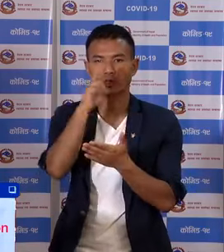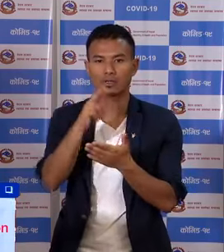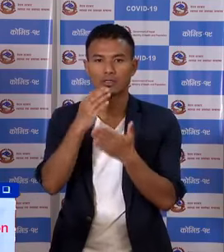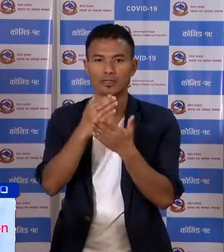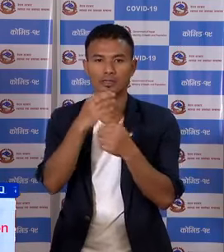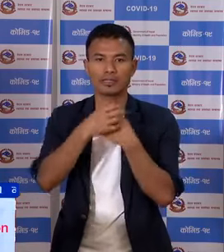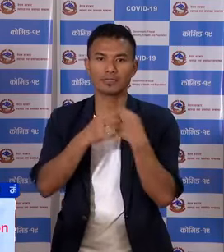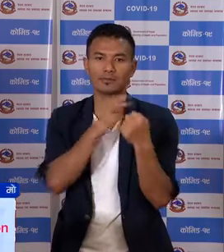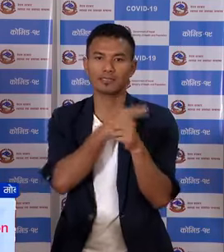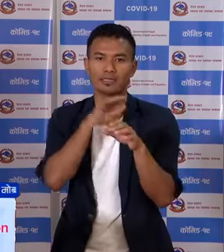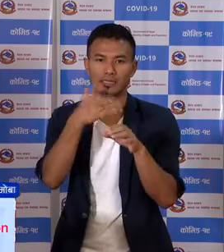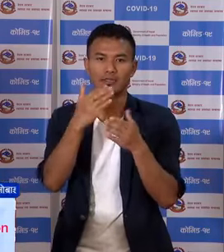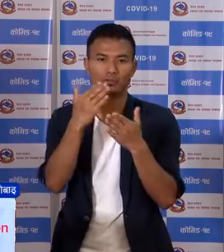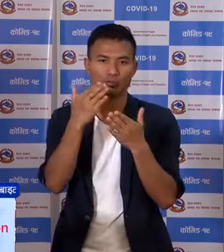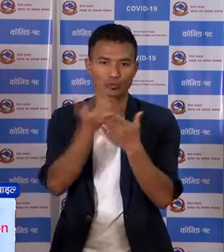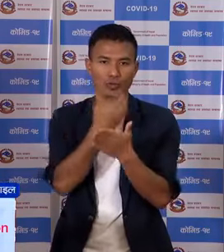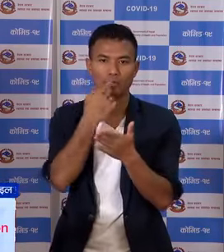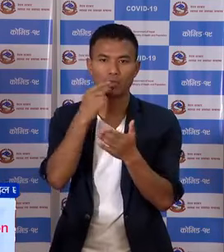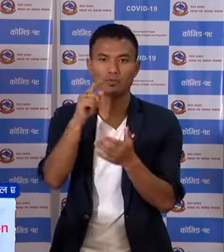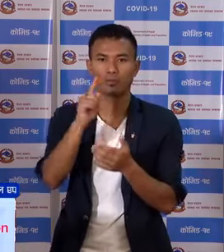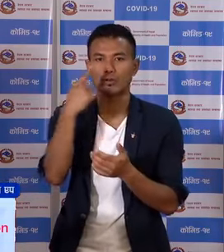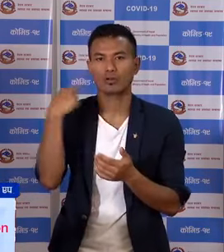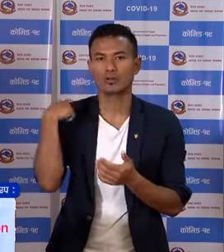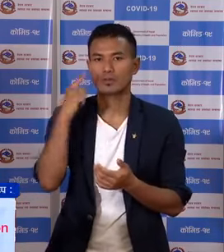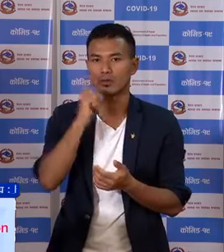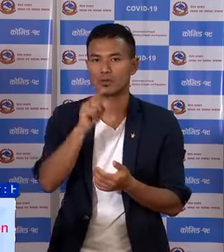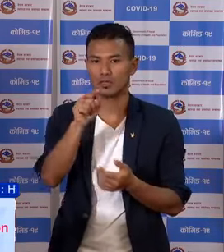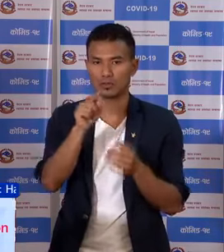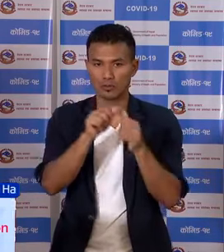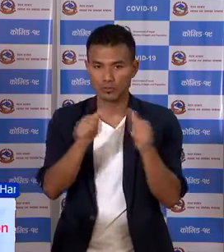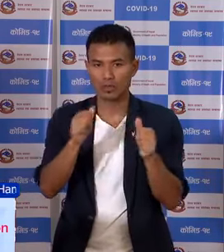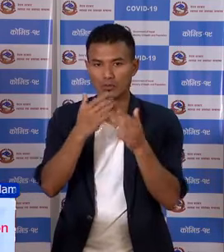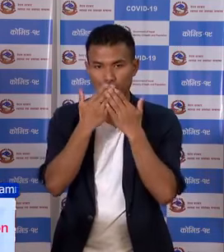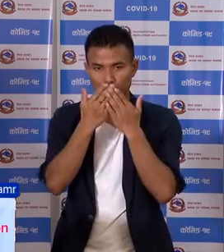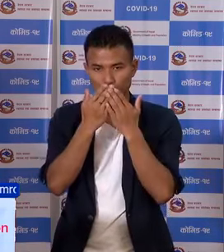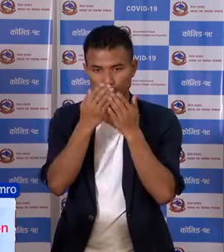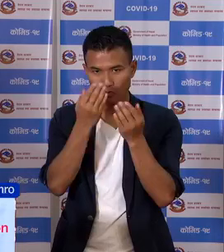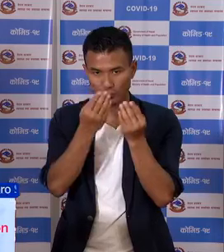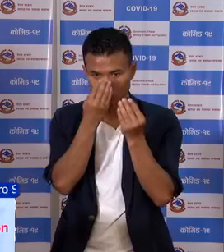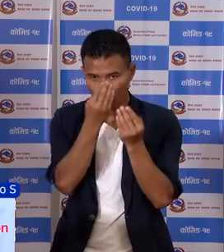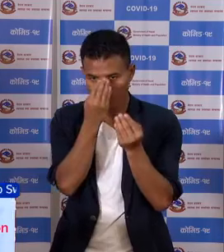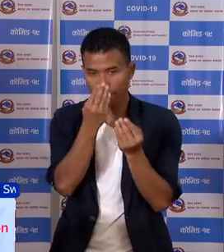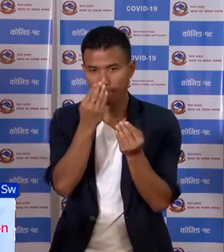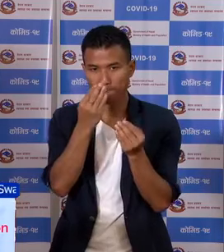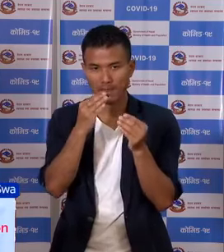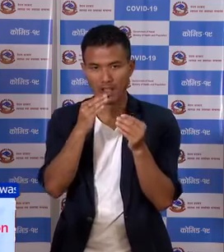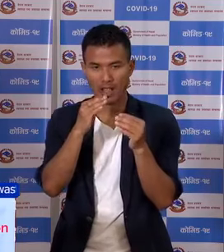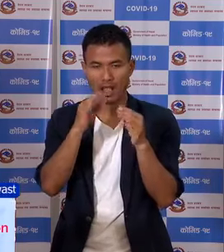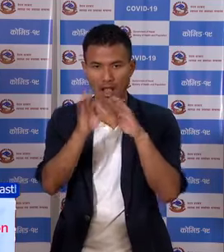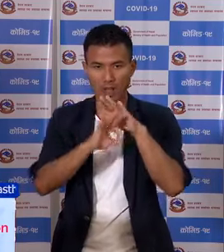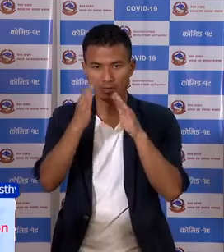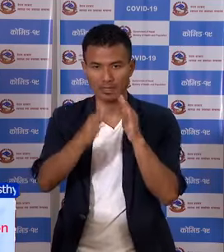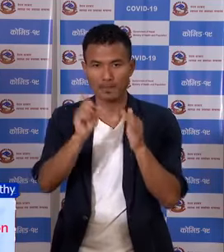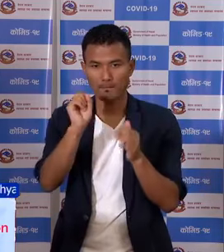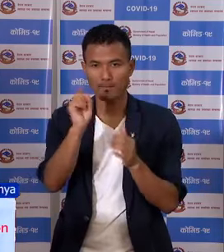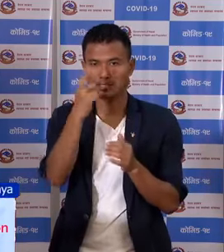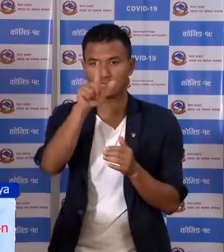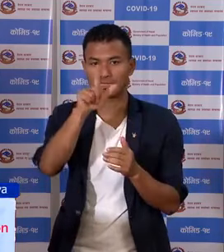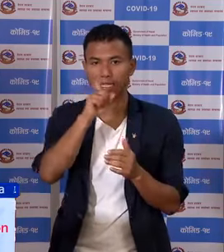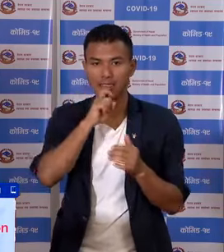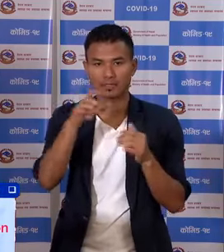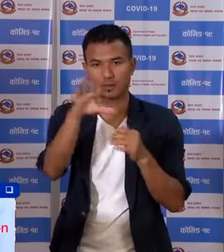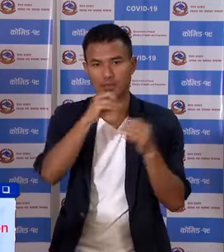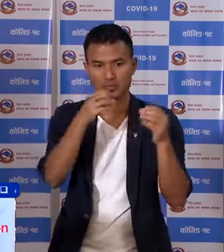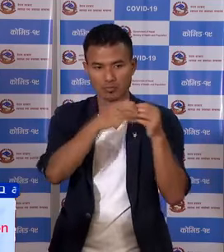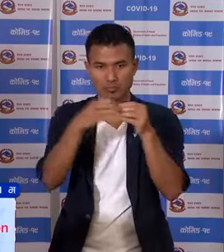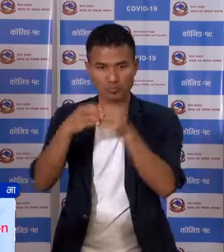संपूर्ण साहीते हा Hers इसे यनिरूप मुस्लीम आयोग ले बैसाख साथ गते सरपक्छ बैठक राहे रा